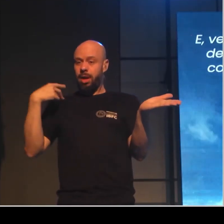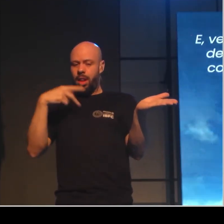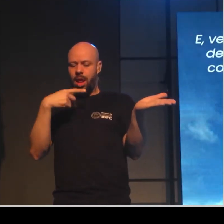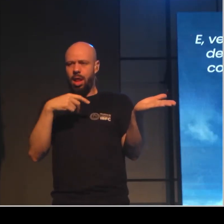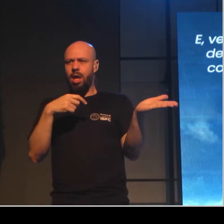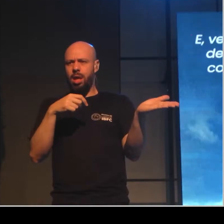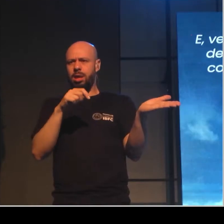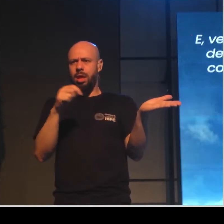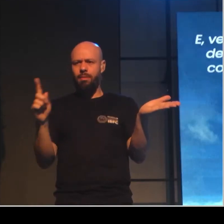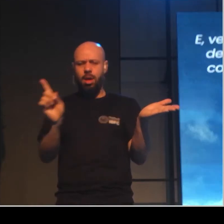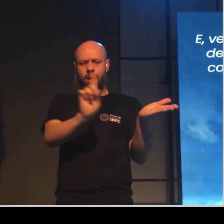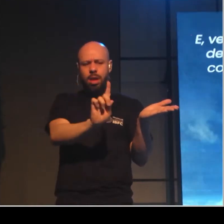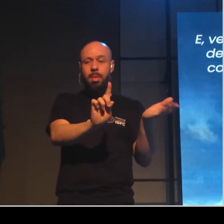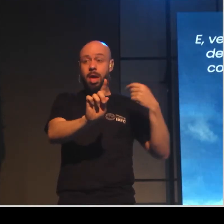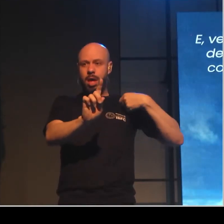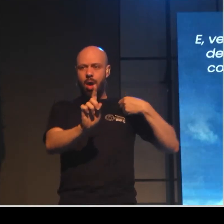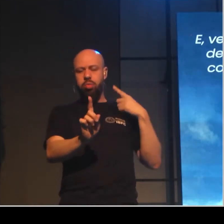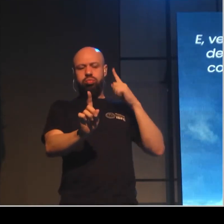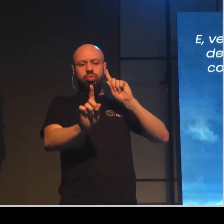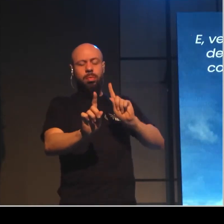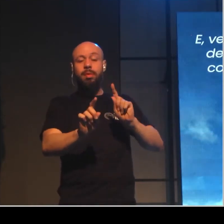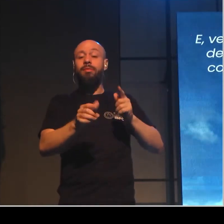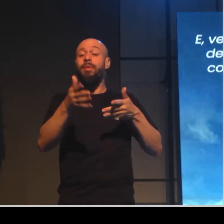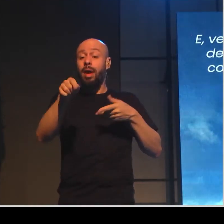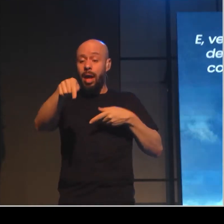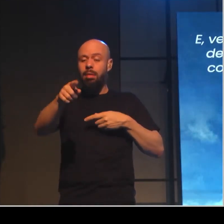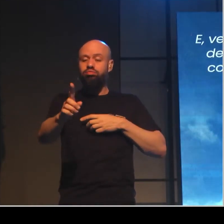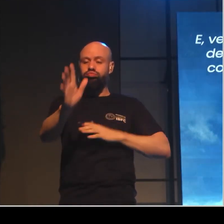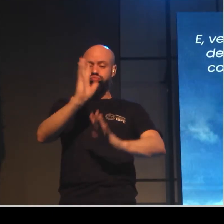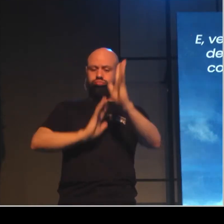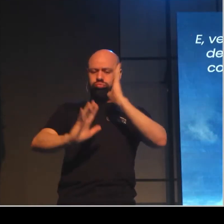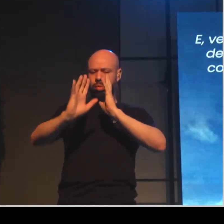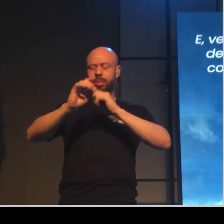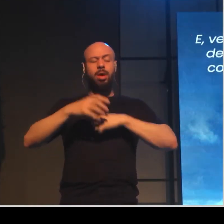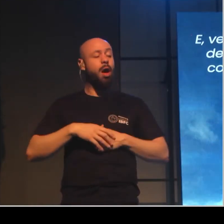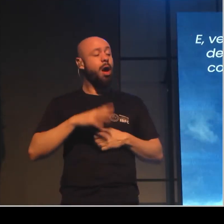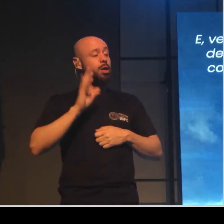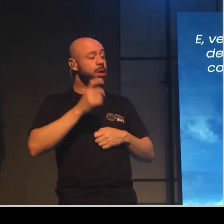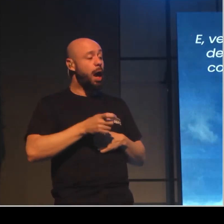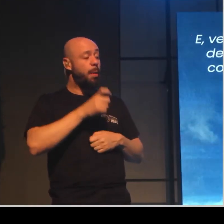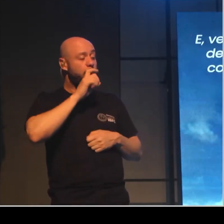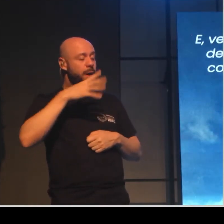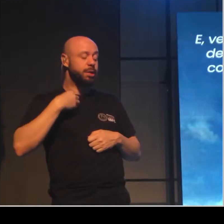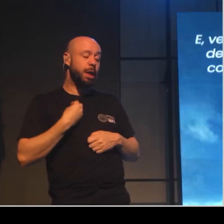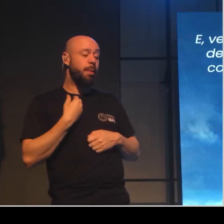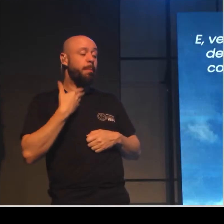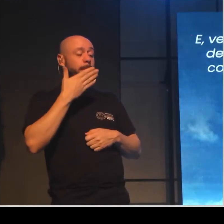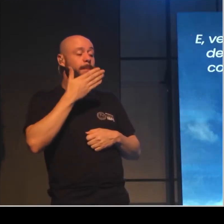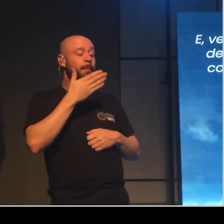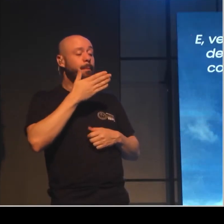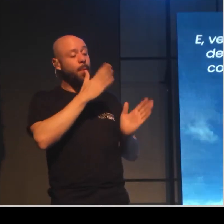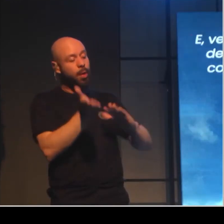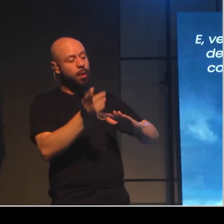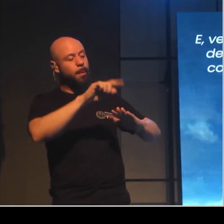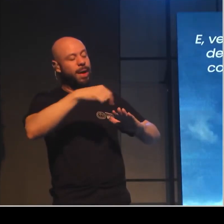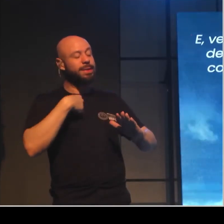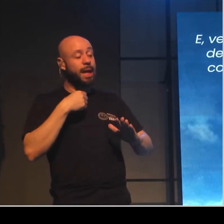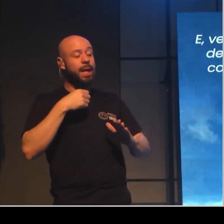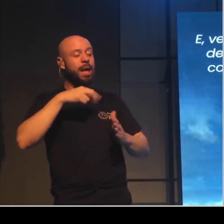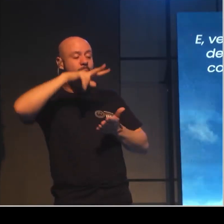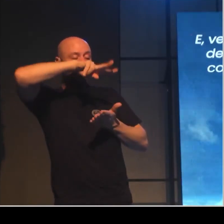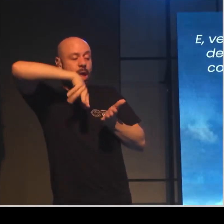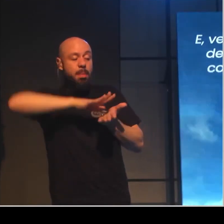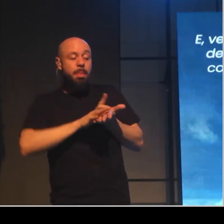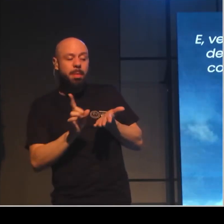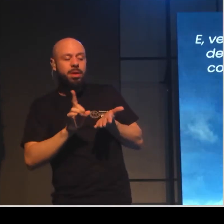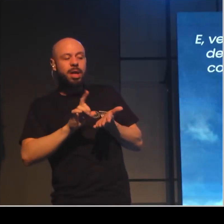Não sei se leu, mas a filha disse. Não estou dizendo que você tem que ler 6 vezes, mas você não ler a Bíblia. Agora a gente, mas a Bíblia é começar